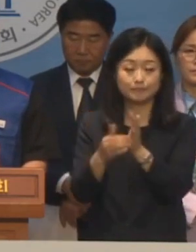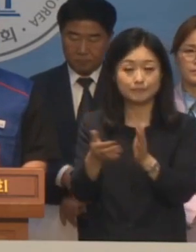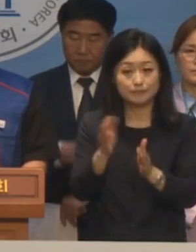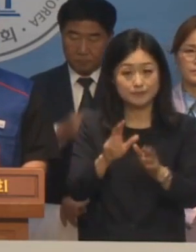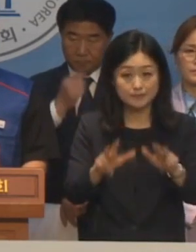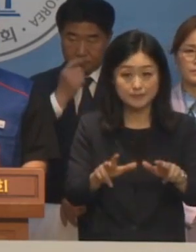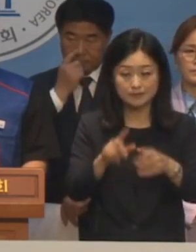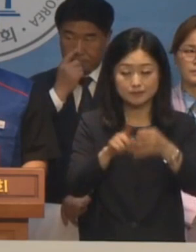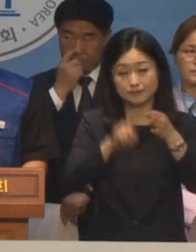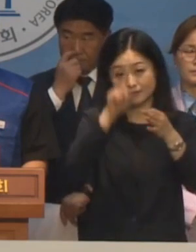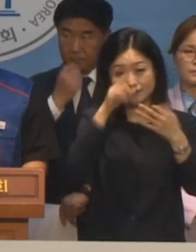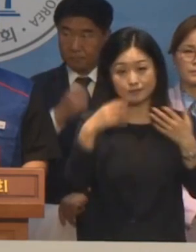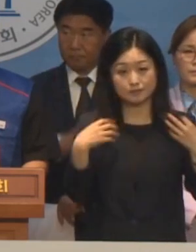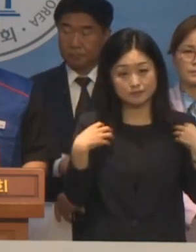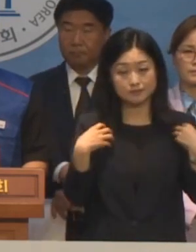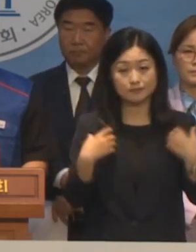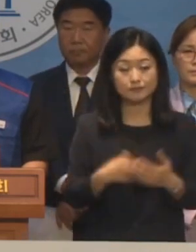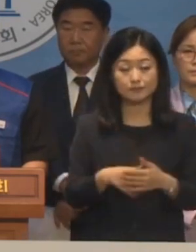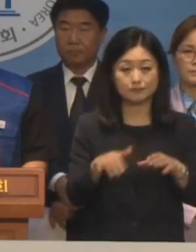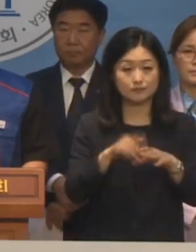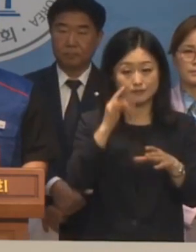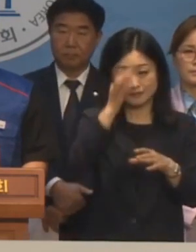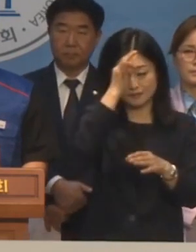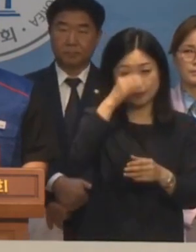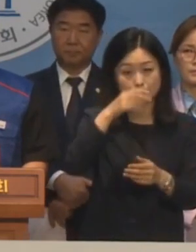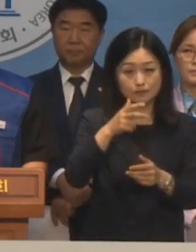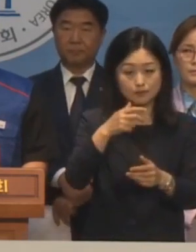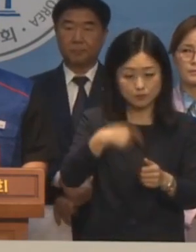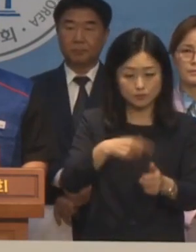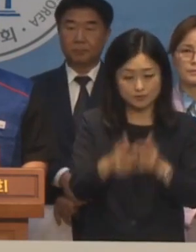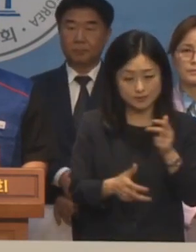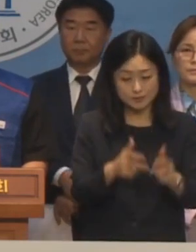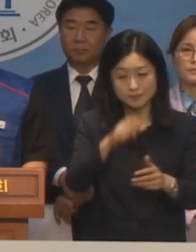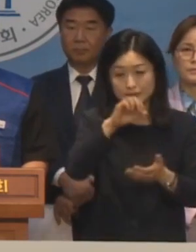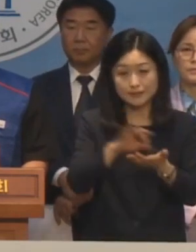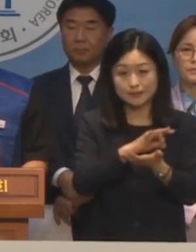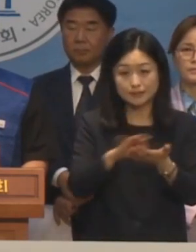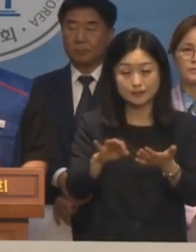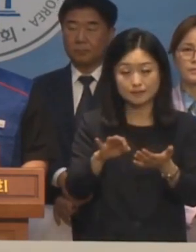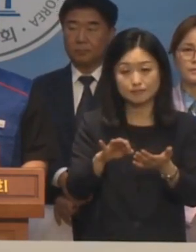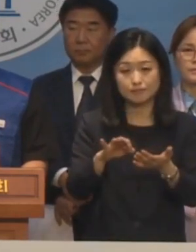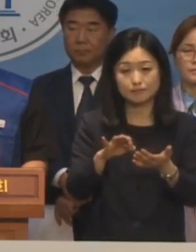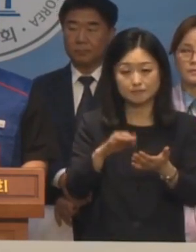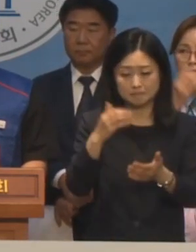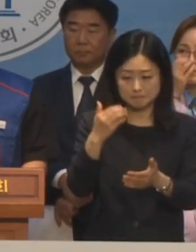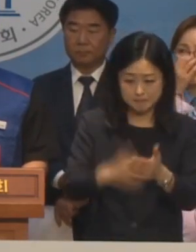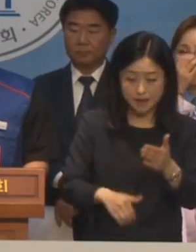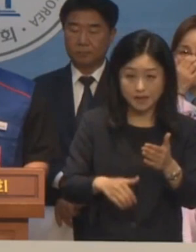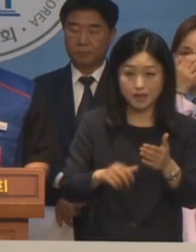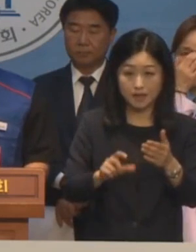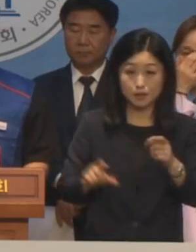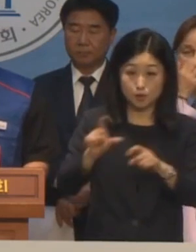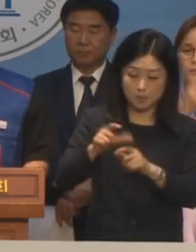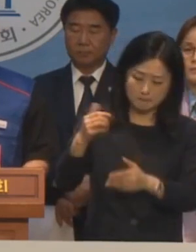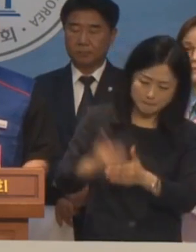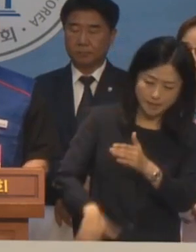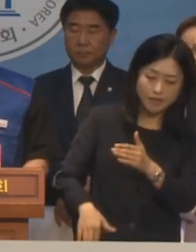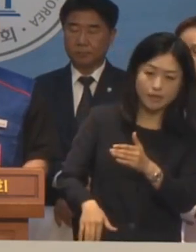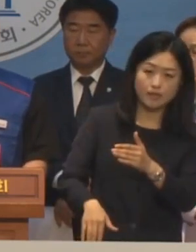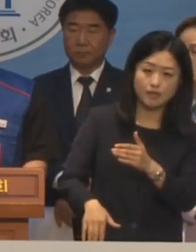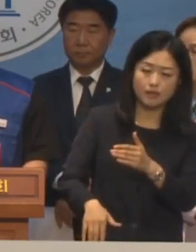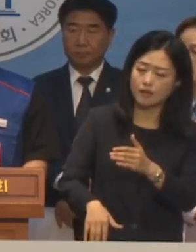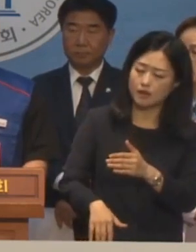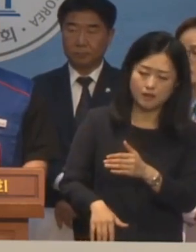지금의 윤석열 정권에서 문화예술 교육 사업 예산은 삭감에 삭감을 거듭하였고